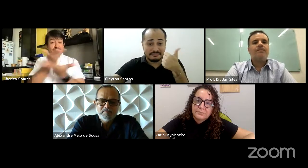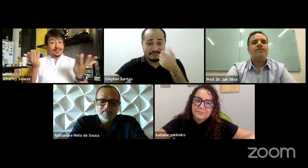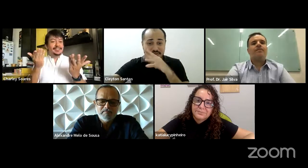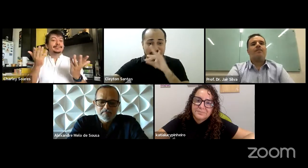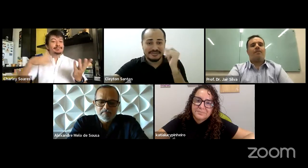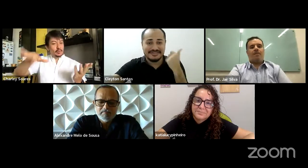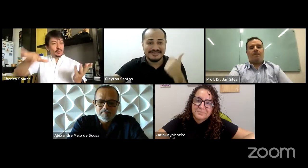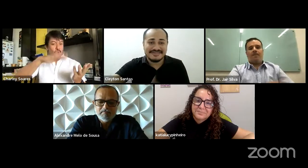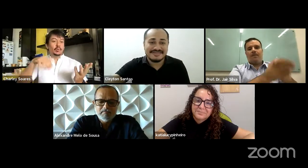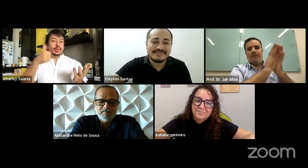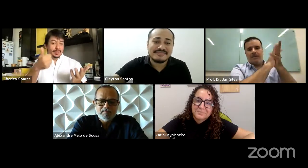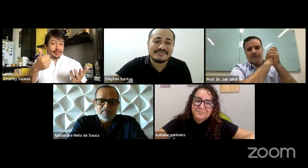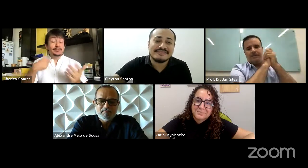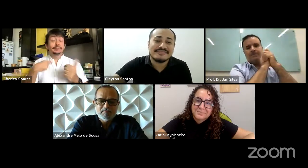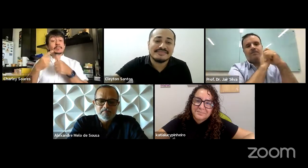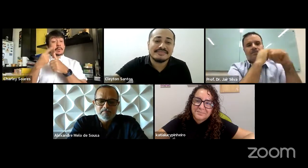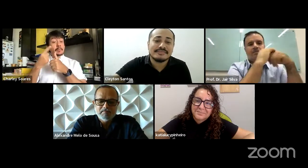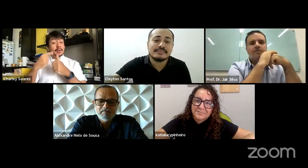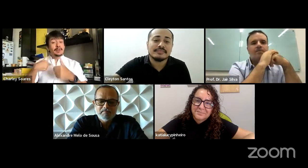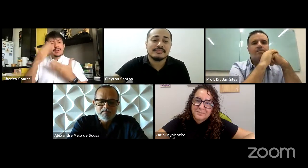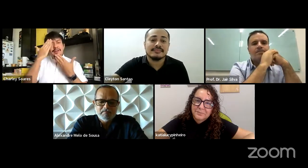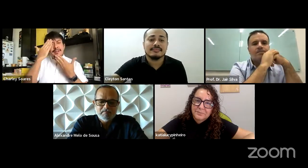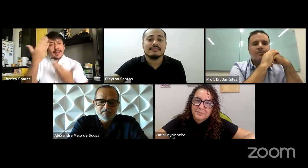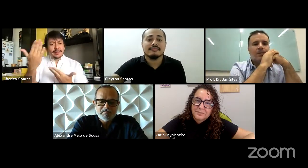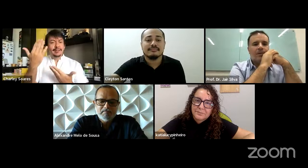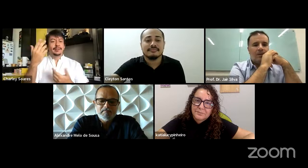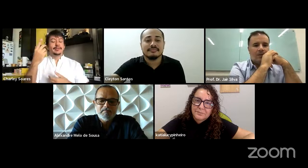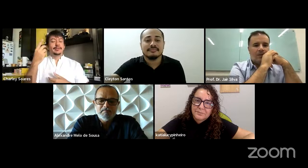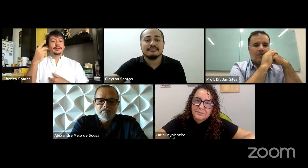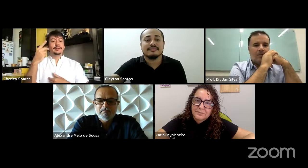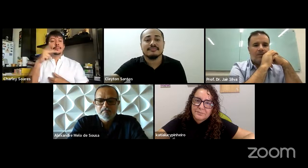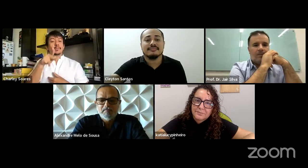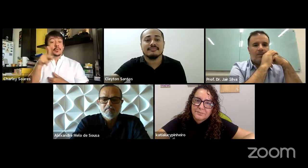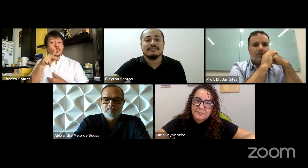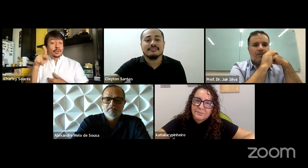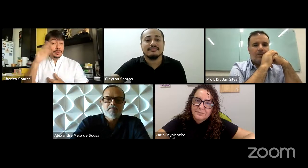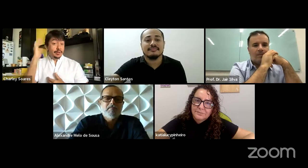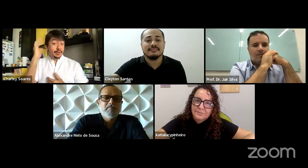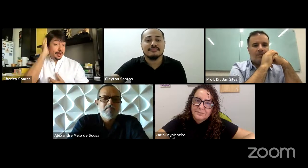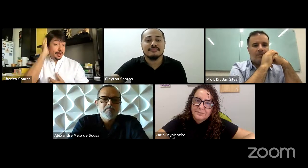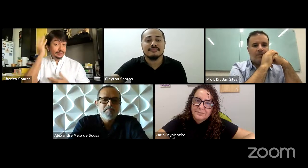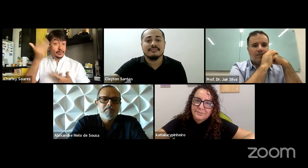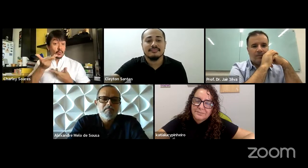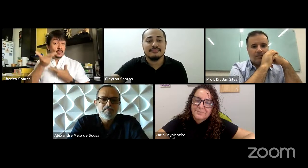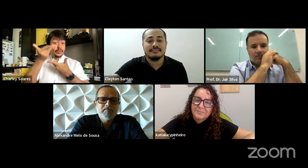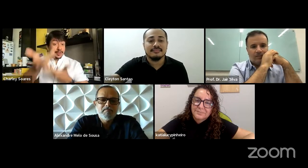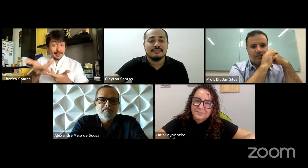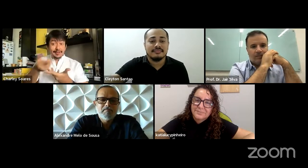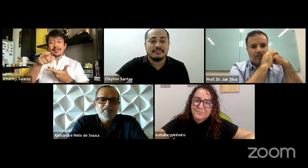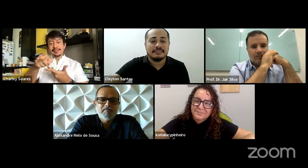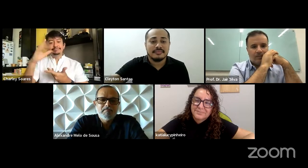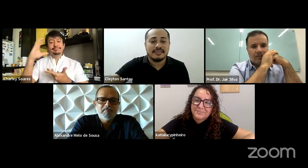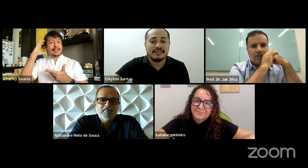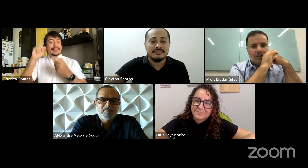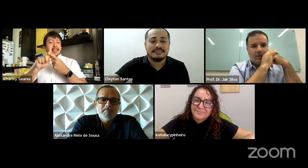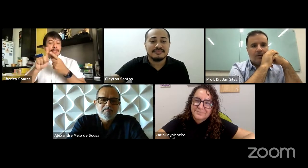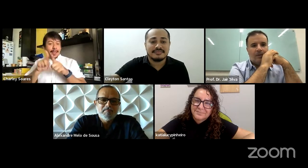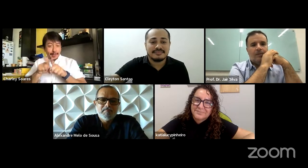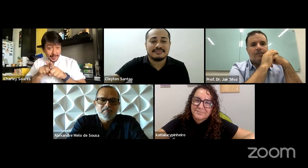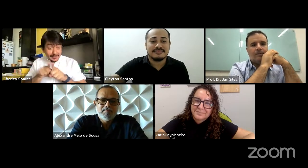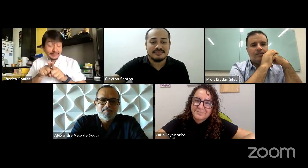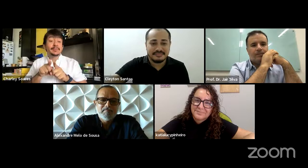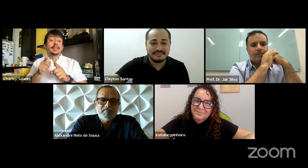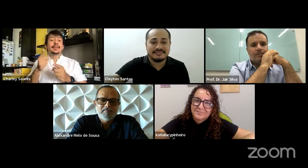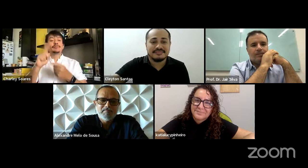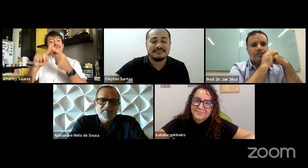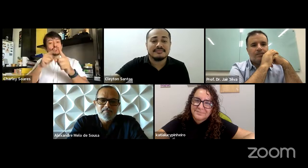Então, bom dia a todos, né, que estão aqui presentes. Primeiro, eu gostaria de agradecer ao professor